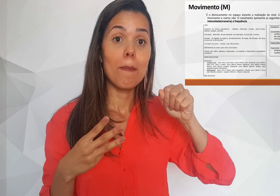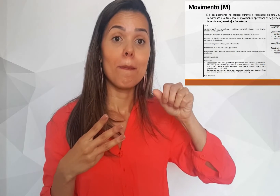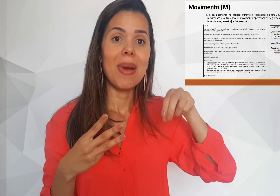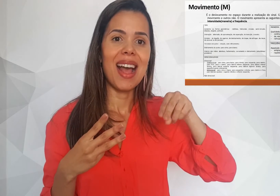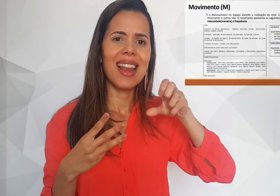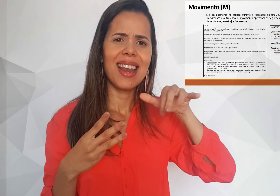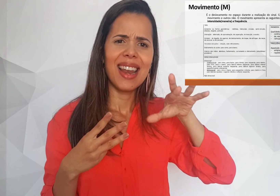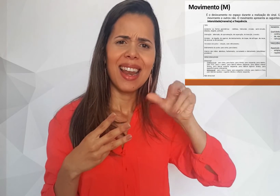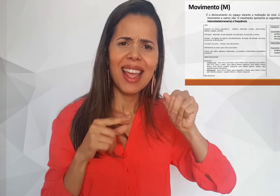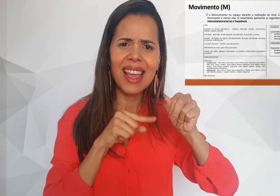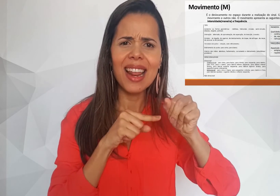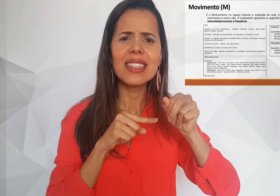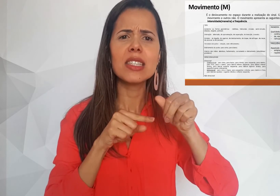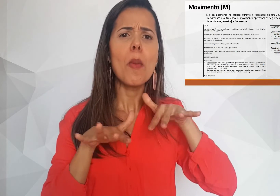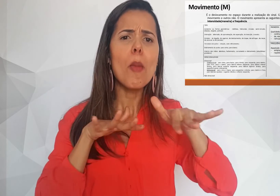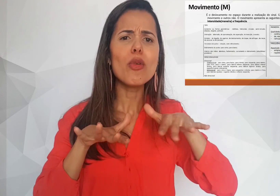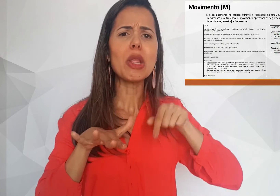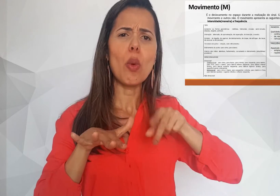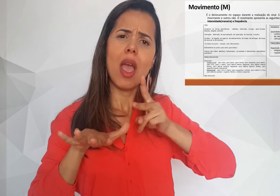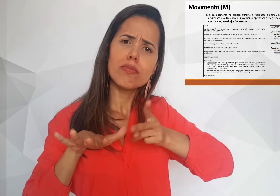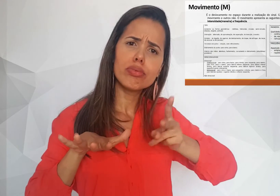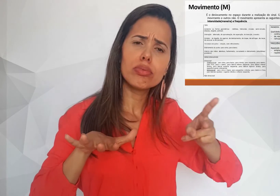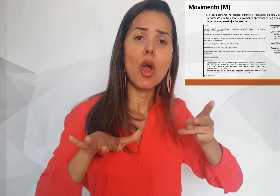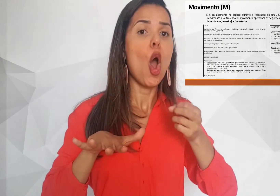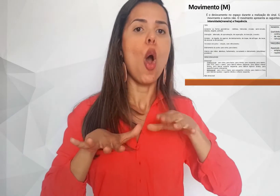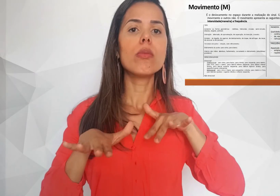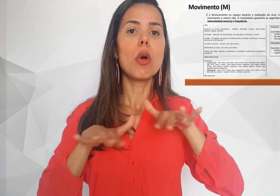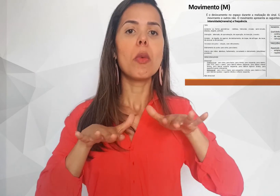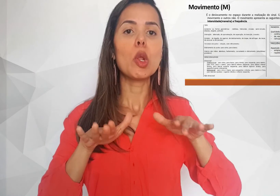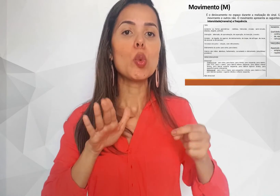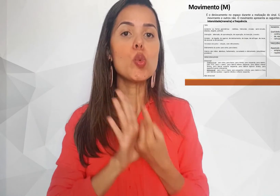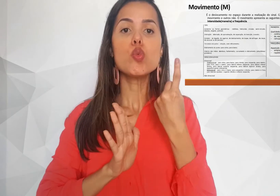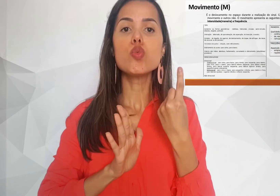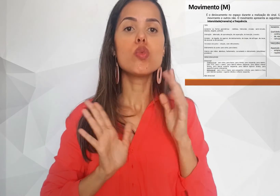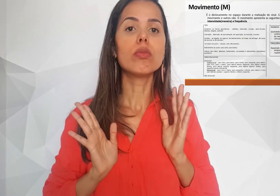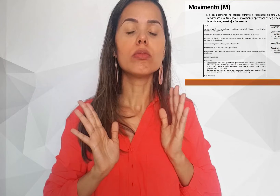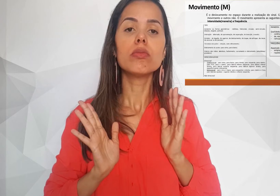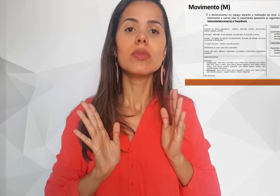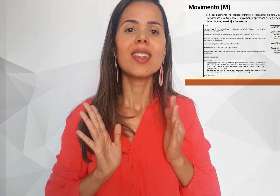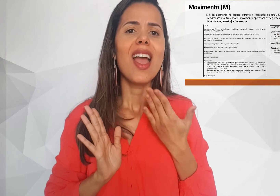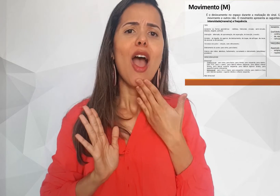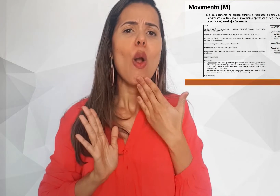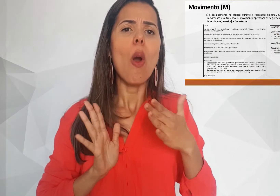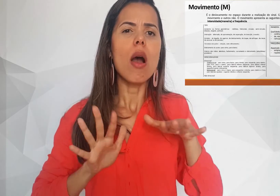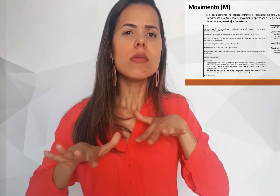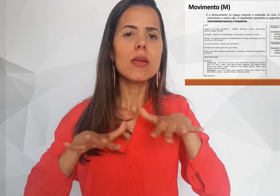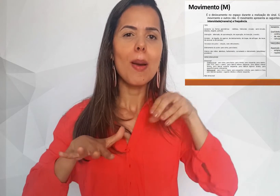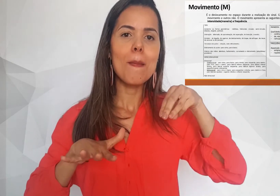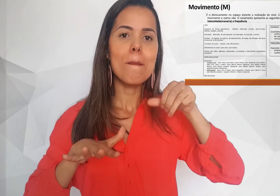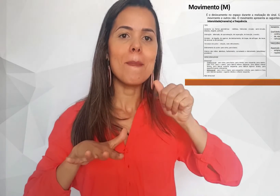maneira, esse movimento é contínuo, ele é único, ele tem alguma alternância,